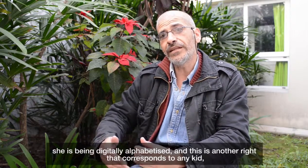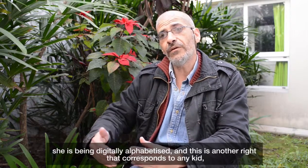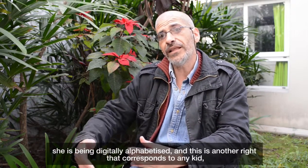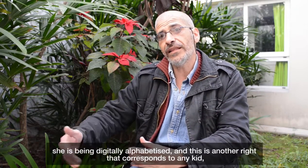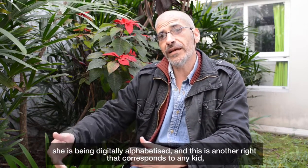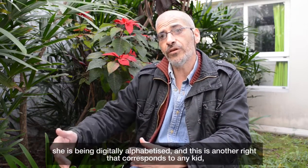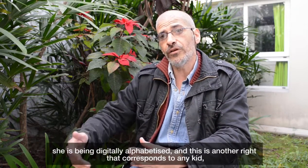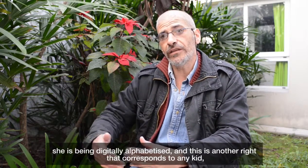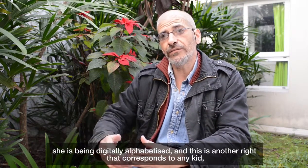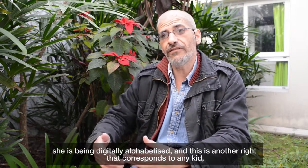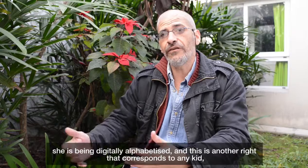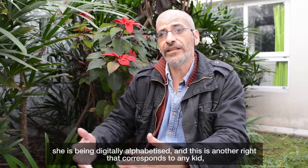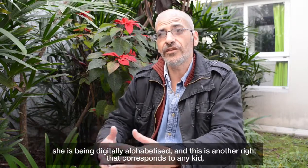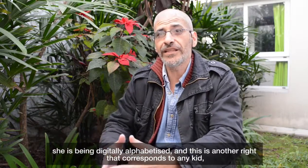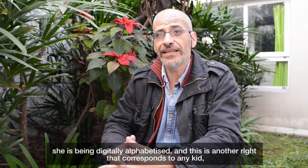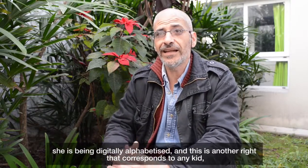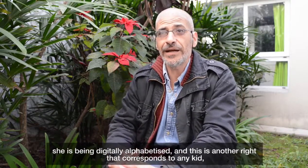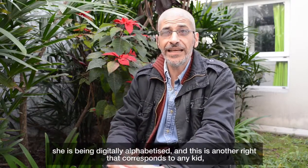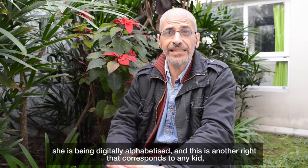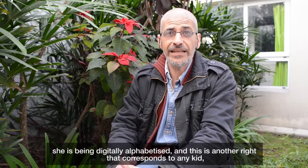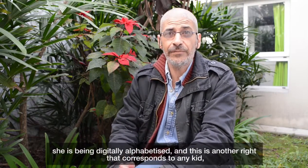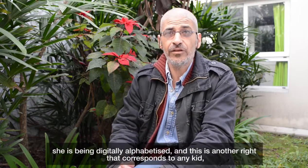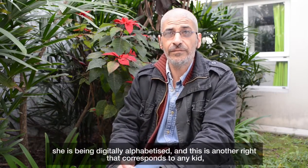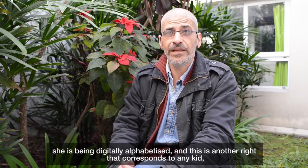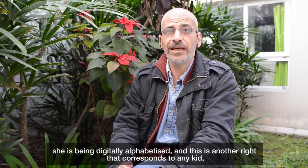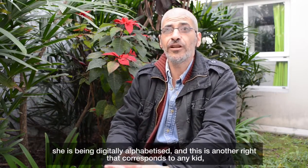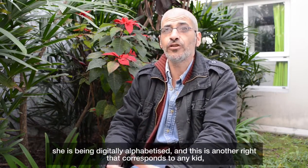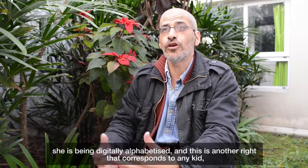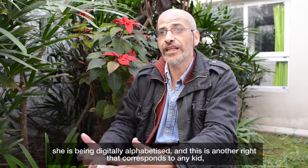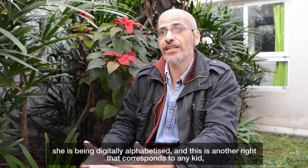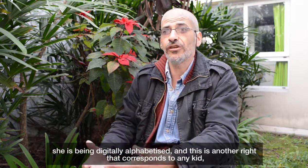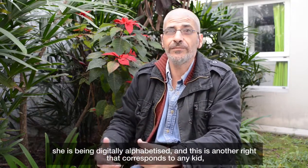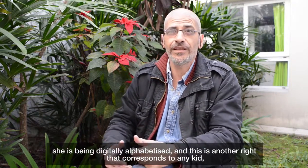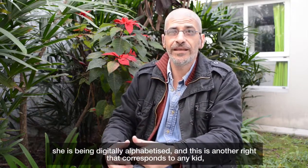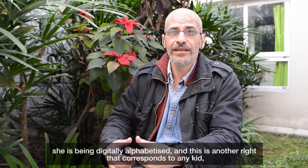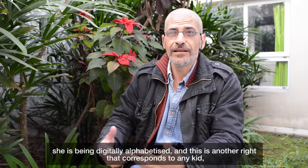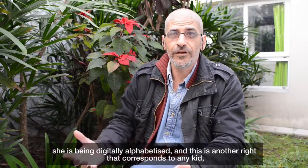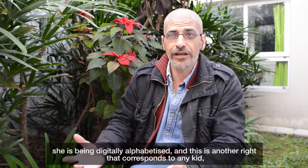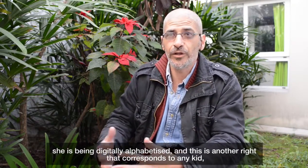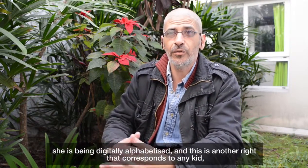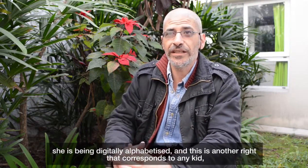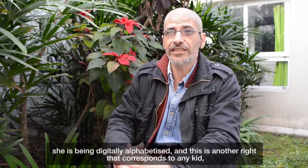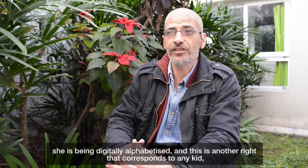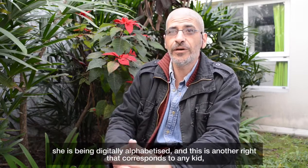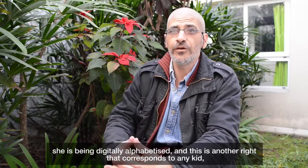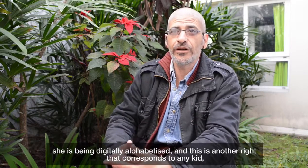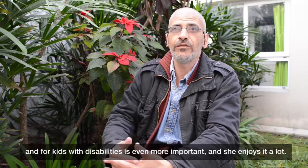se avanza, digamos, lo que es una alfabetización digital para ella, digamos, que también es otro derecho, digamos, que corresponde a cualquier chico, pero bueno,